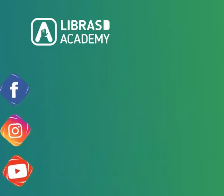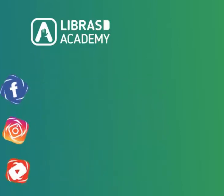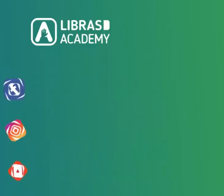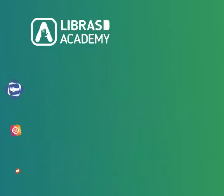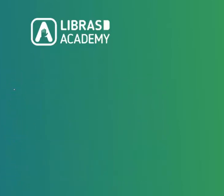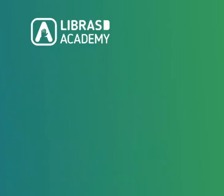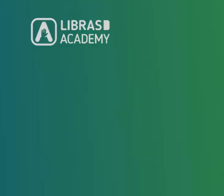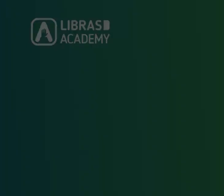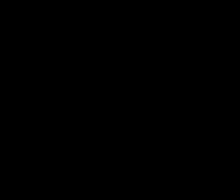Legenda